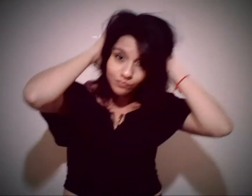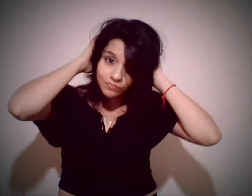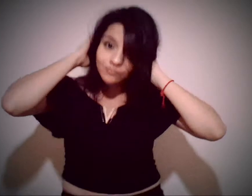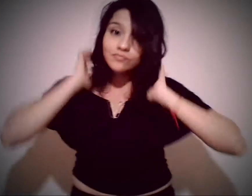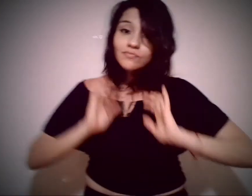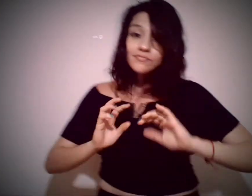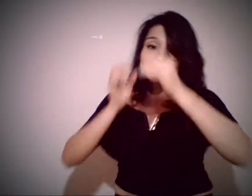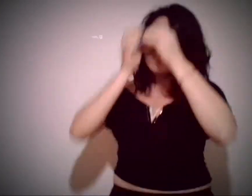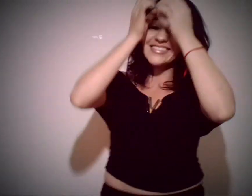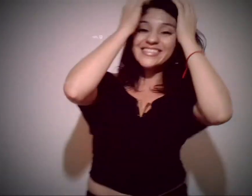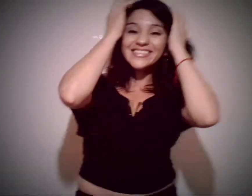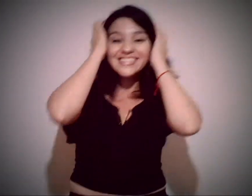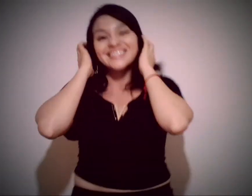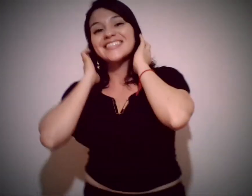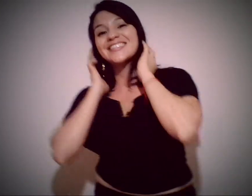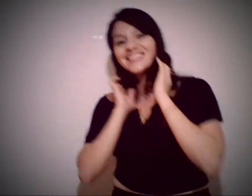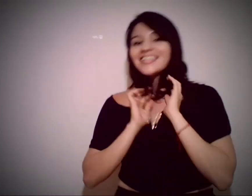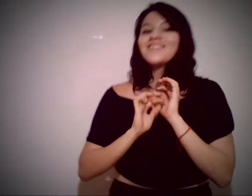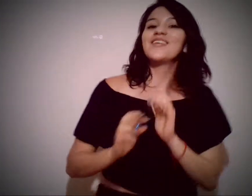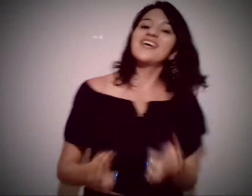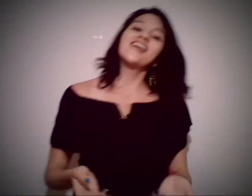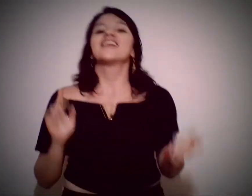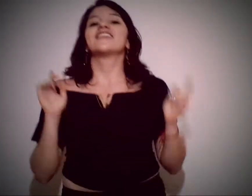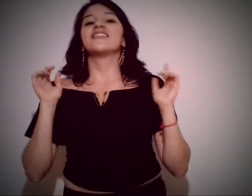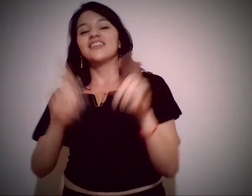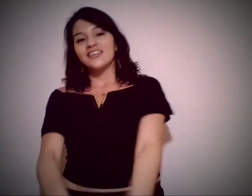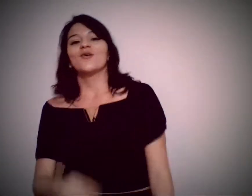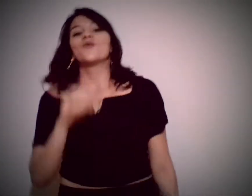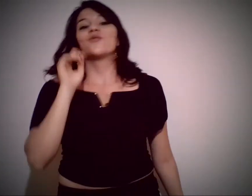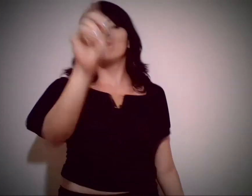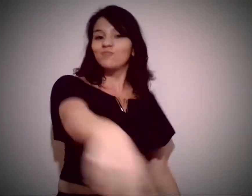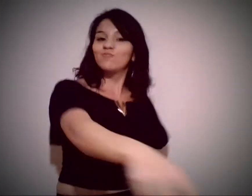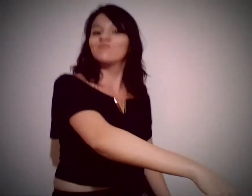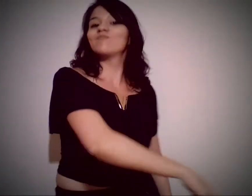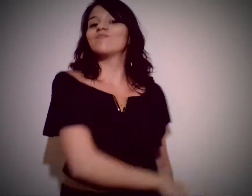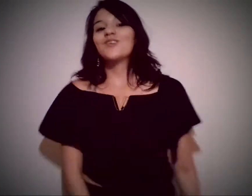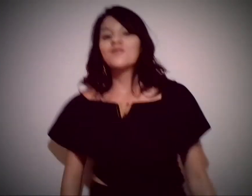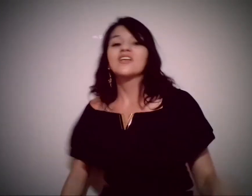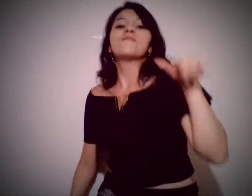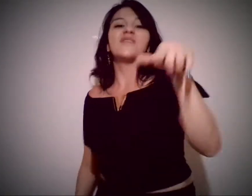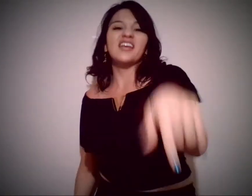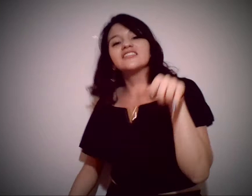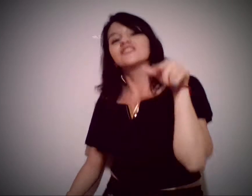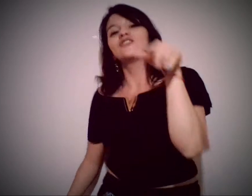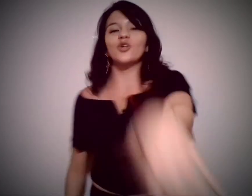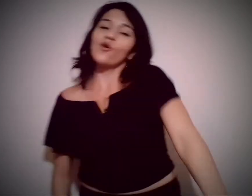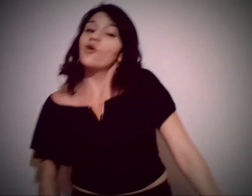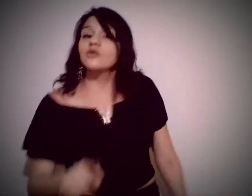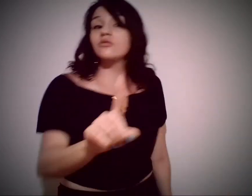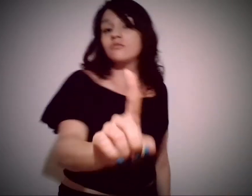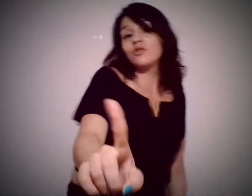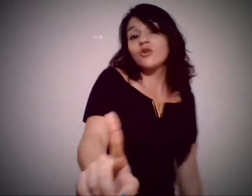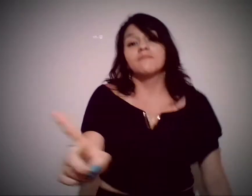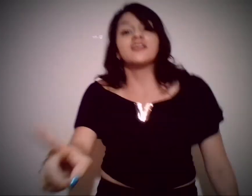aguanto más, quiero verte ya Yo no te miento, todavía te